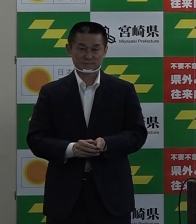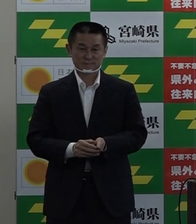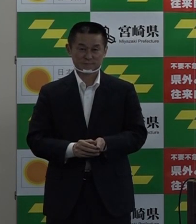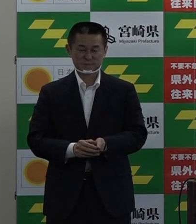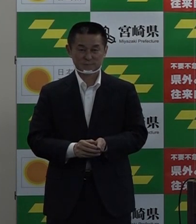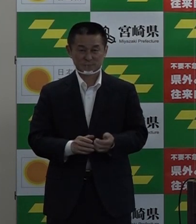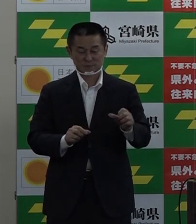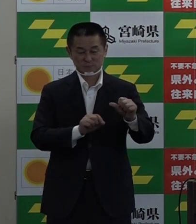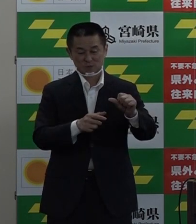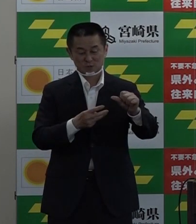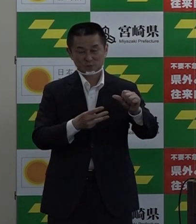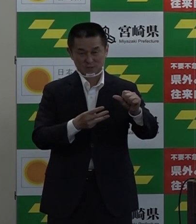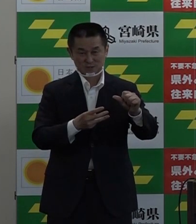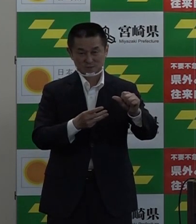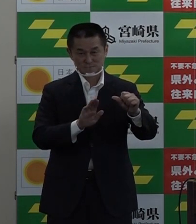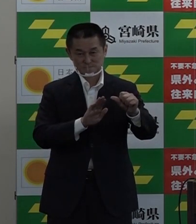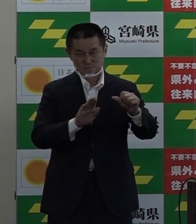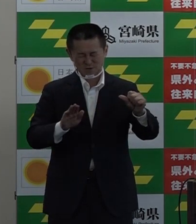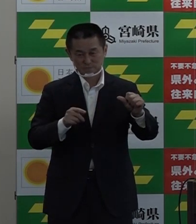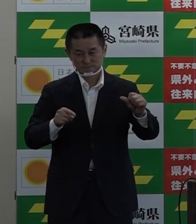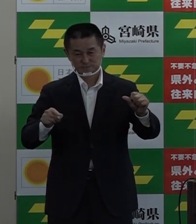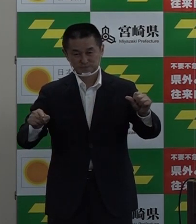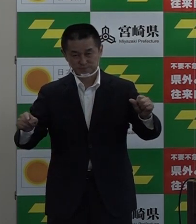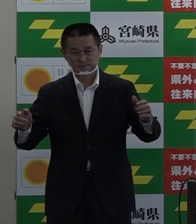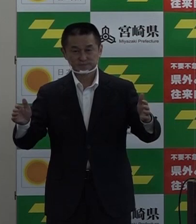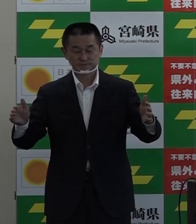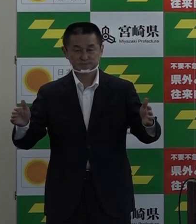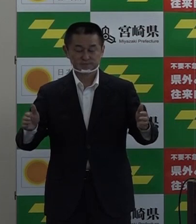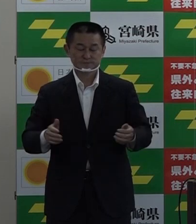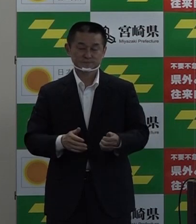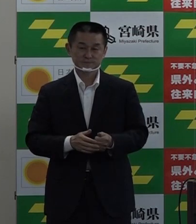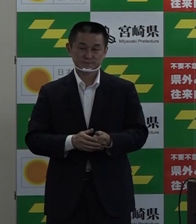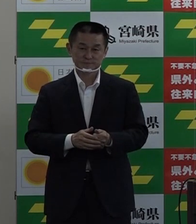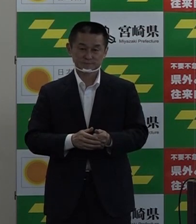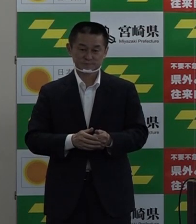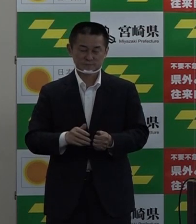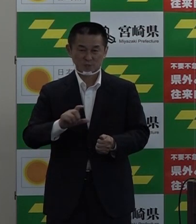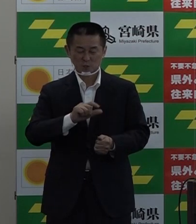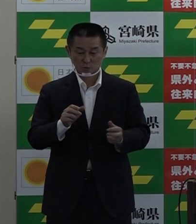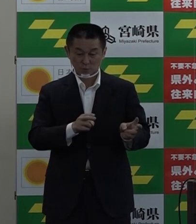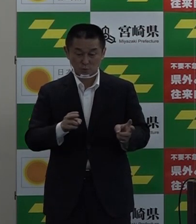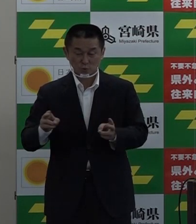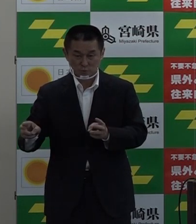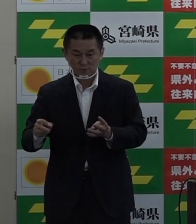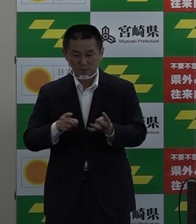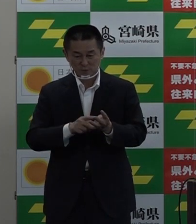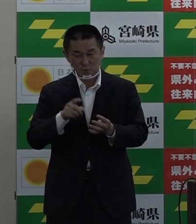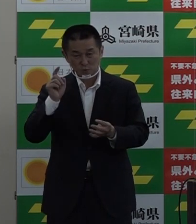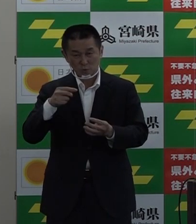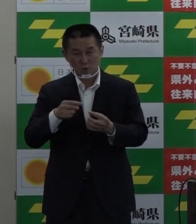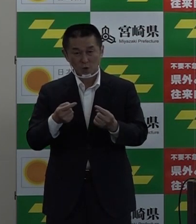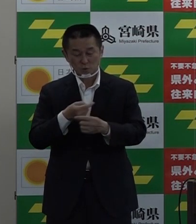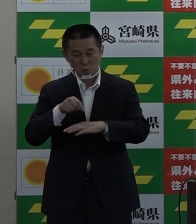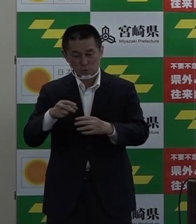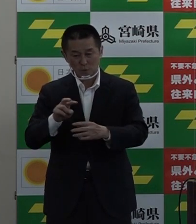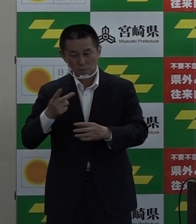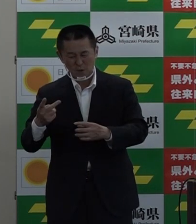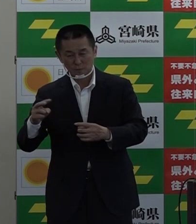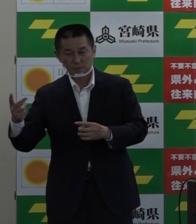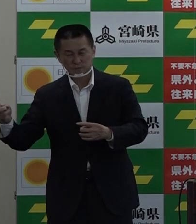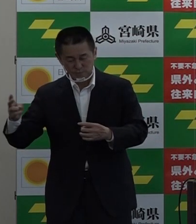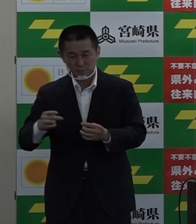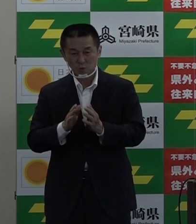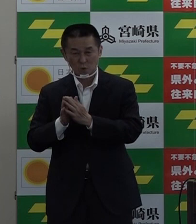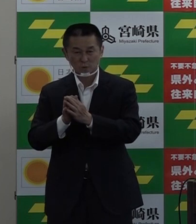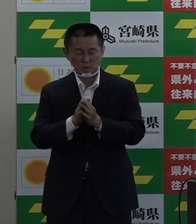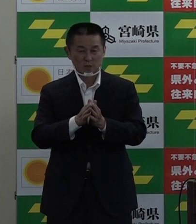3日からということでお願いをしております。これもいろんな準備であったり、これから予定変更を急にお願い